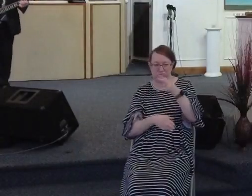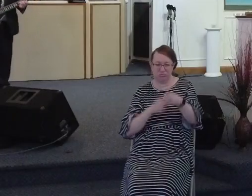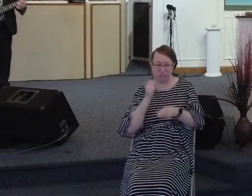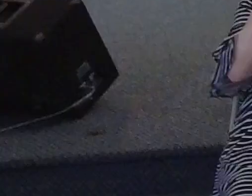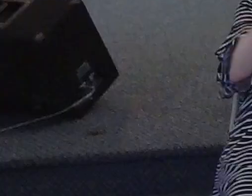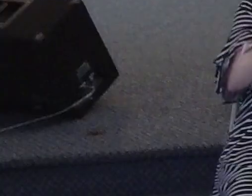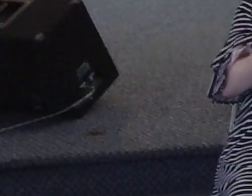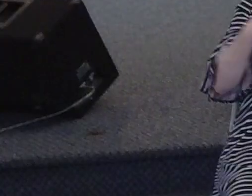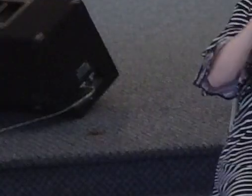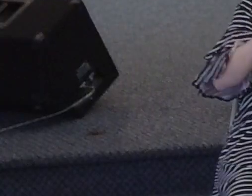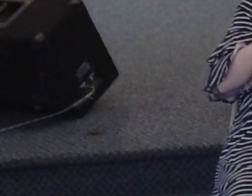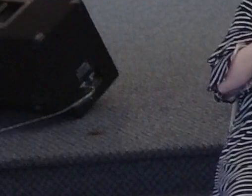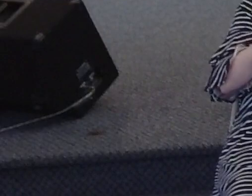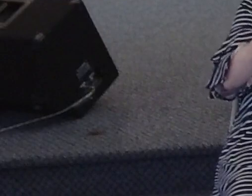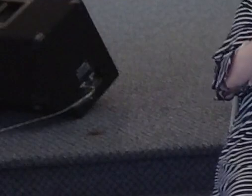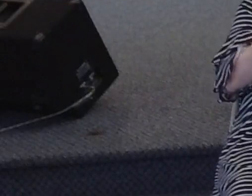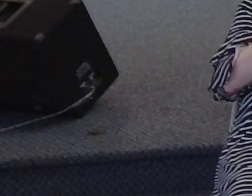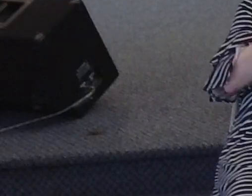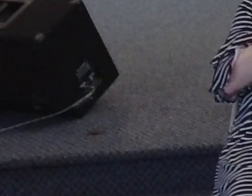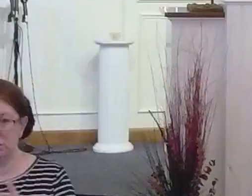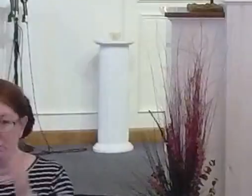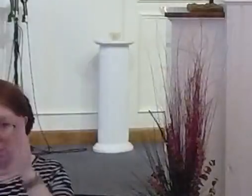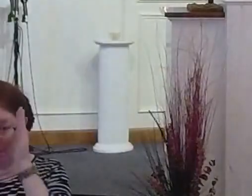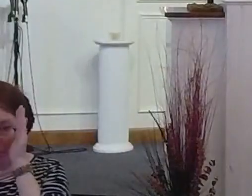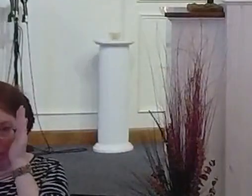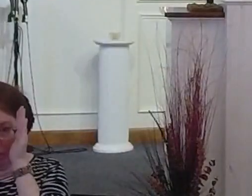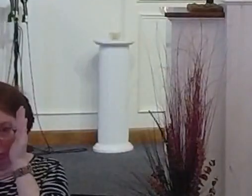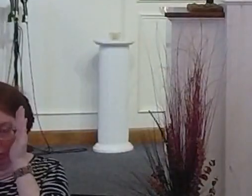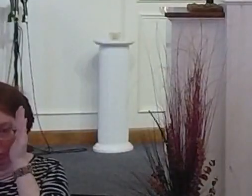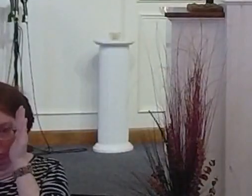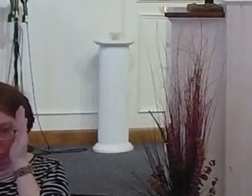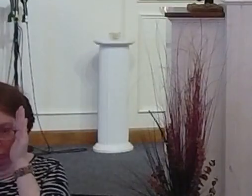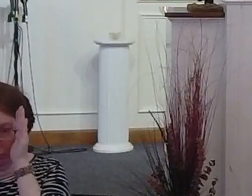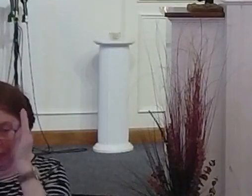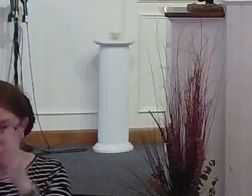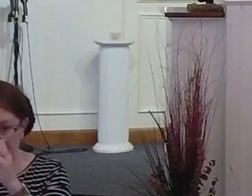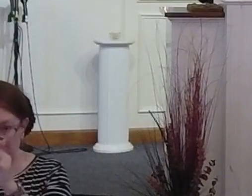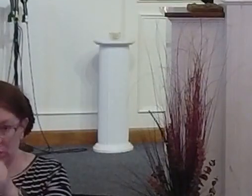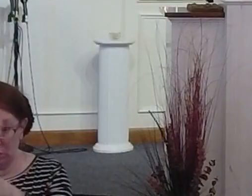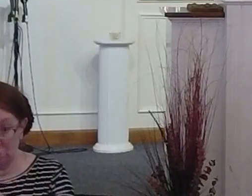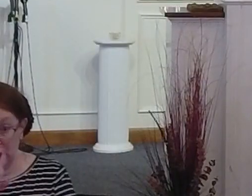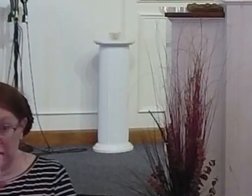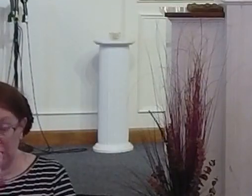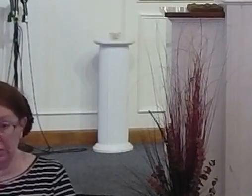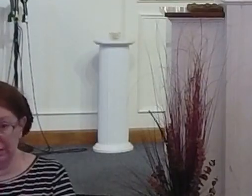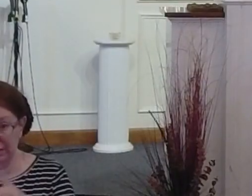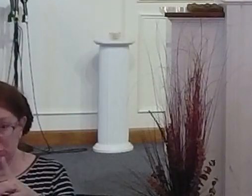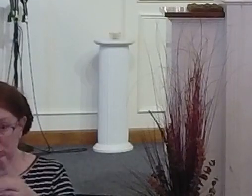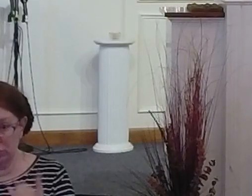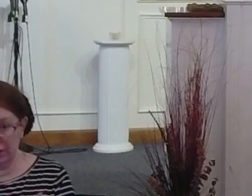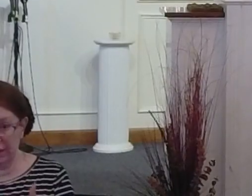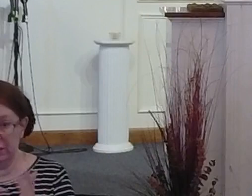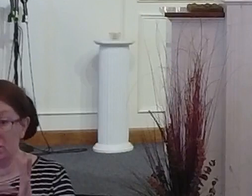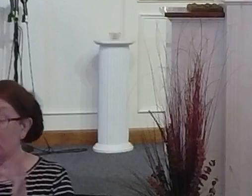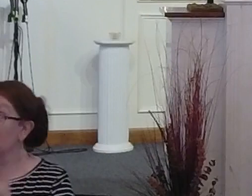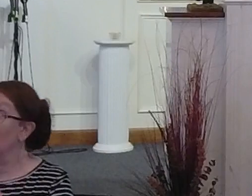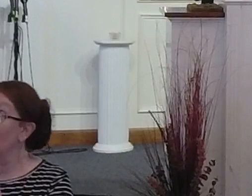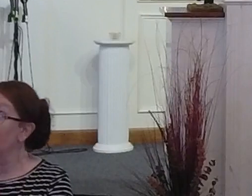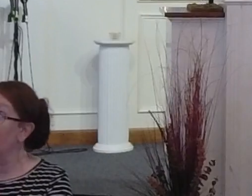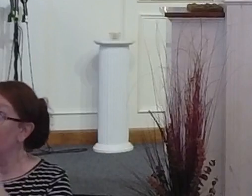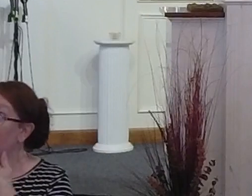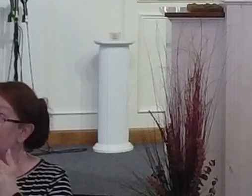de poner para distraernos, y que ponga solamente que nosotros nos enfoquemos en la palabra de Dios. Jesús, te